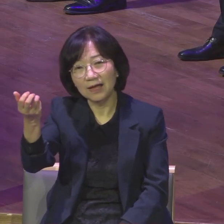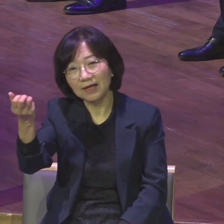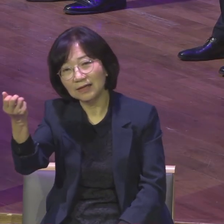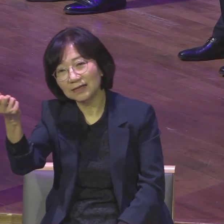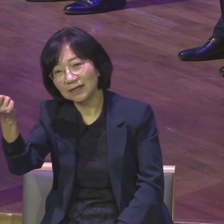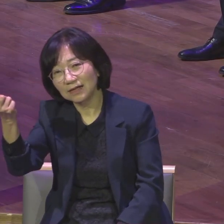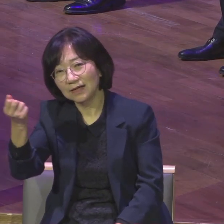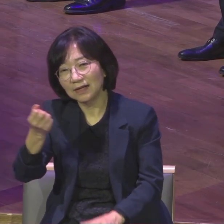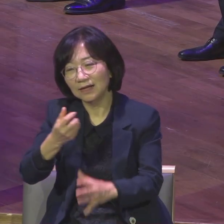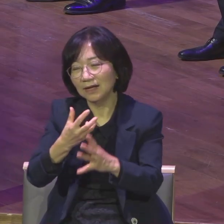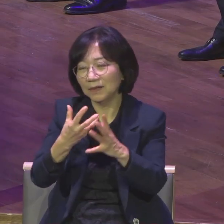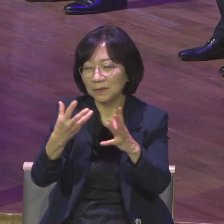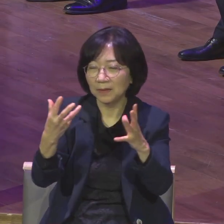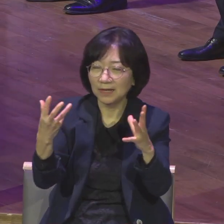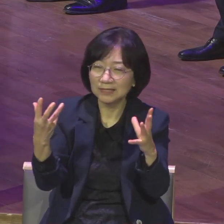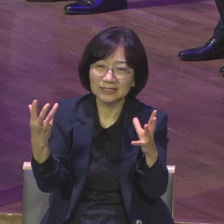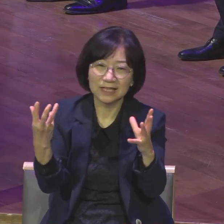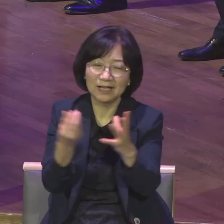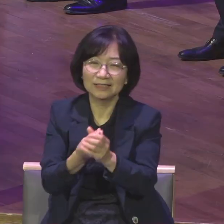소망하라.